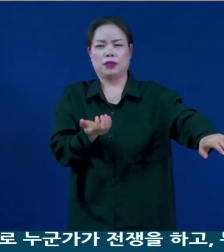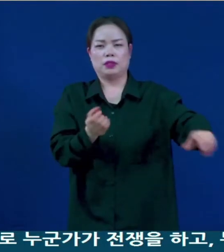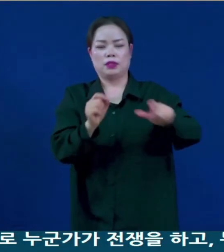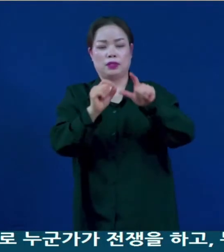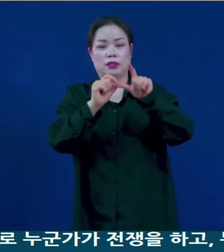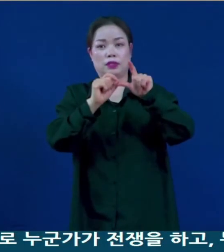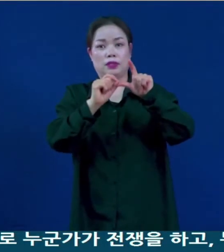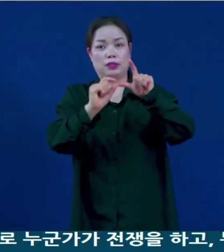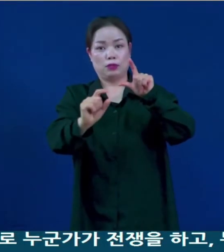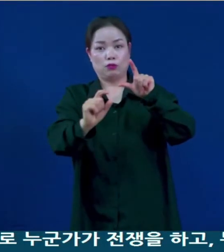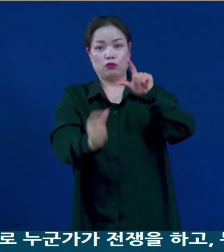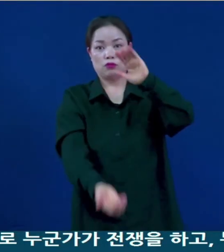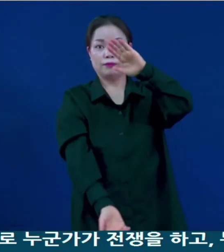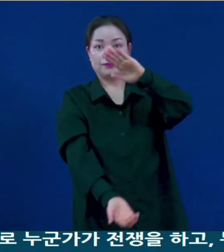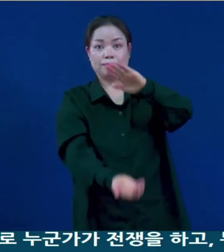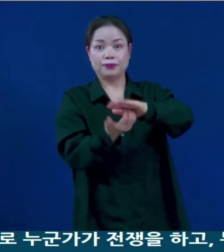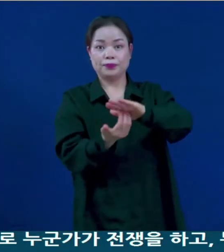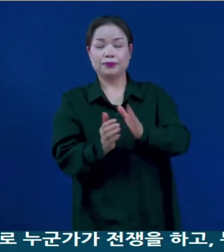일부 이루어 주셨습니다.